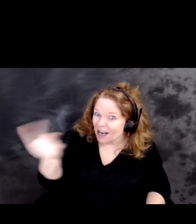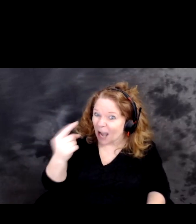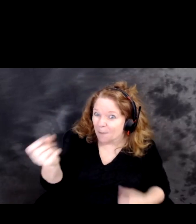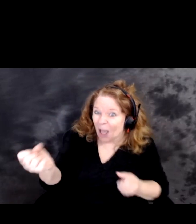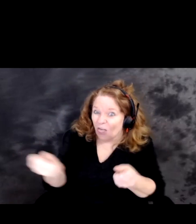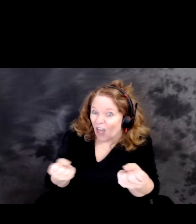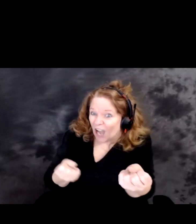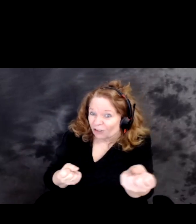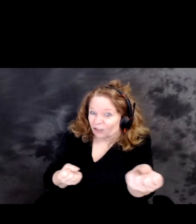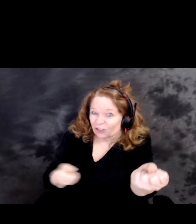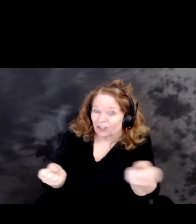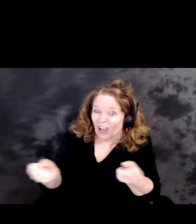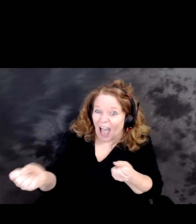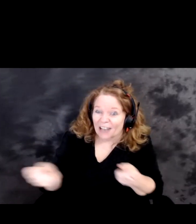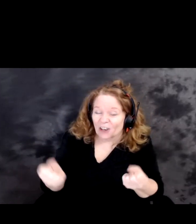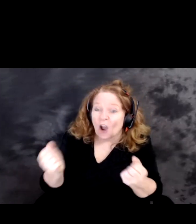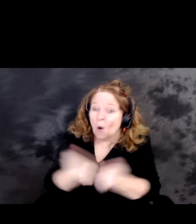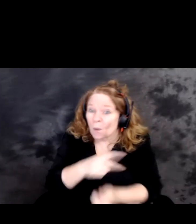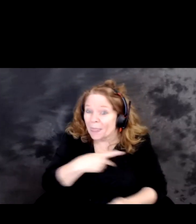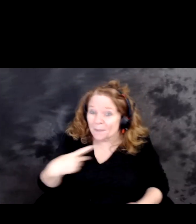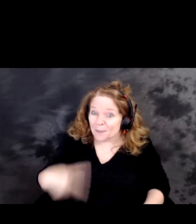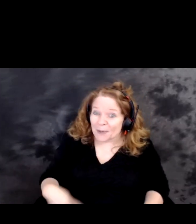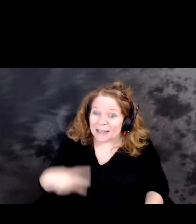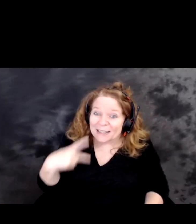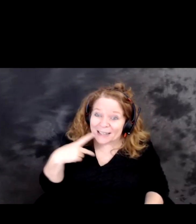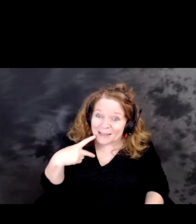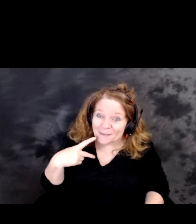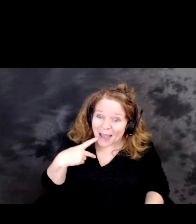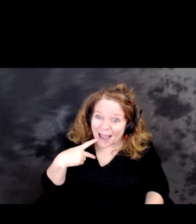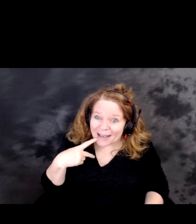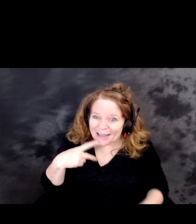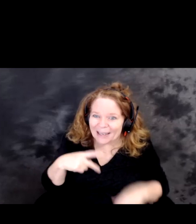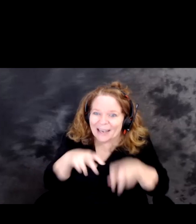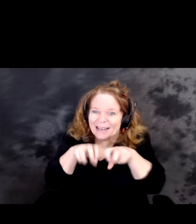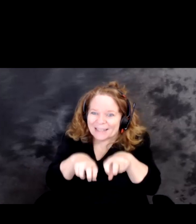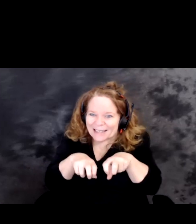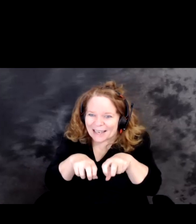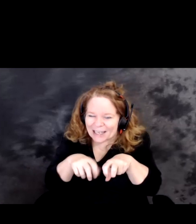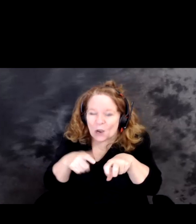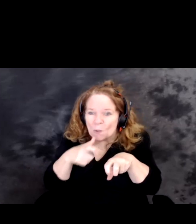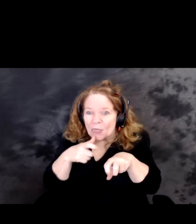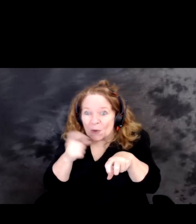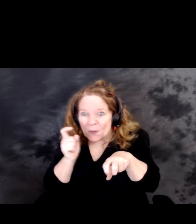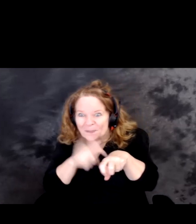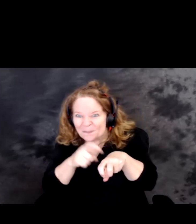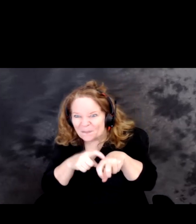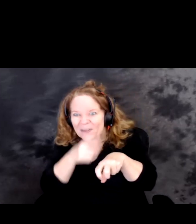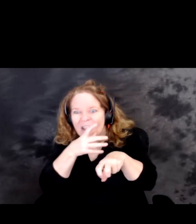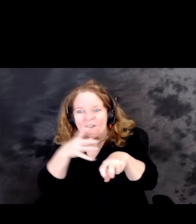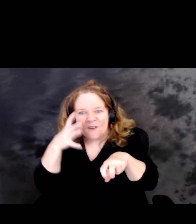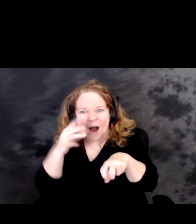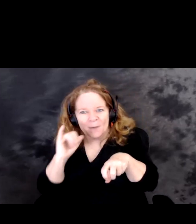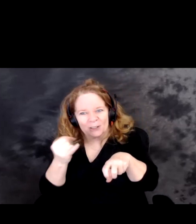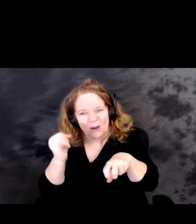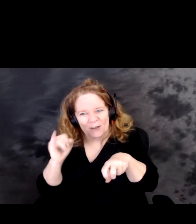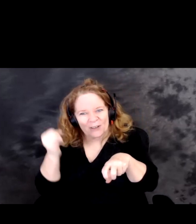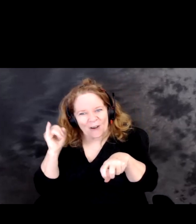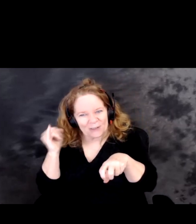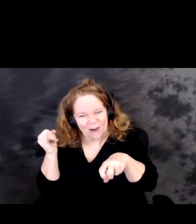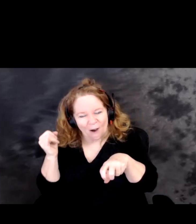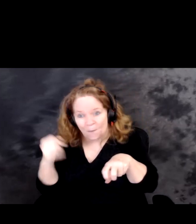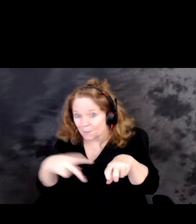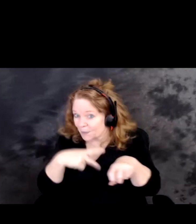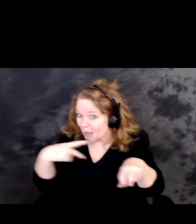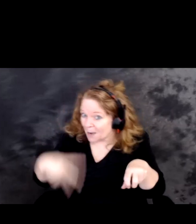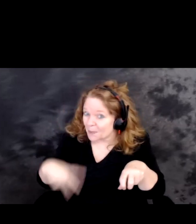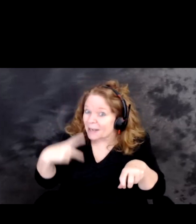gran tractor. Y la princesa Peggy estaba sentada junto al granjero Joey Joe Joe.